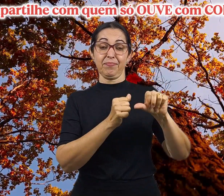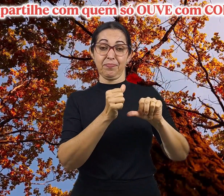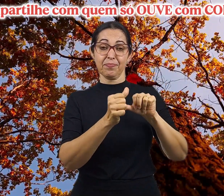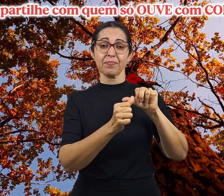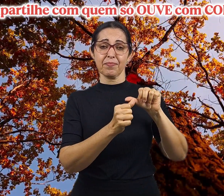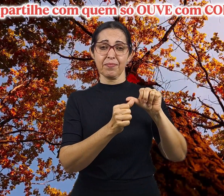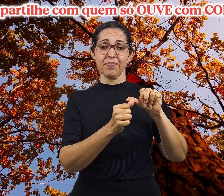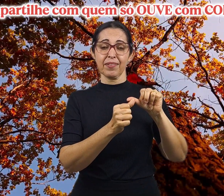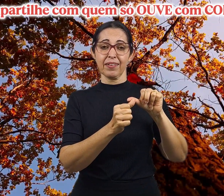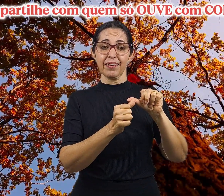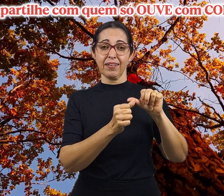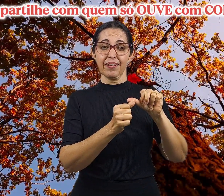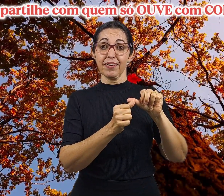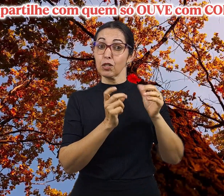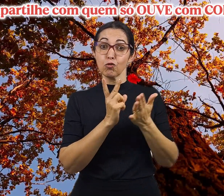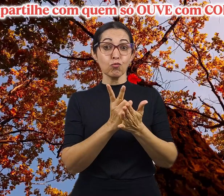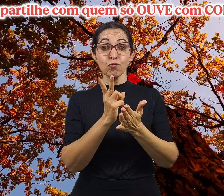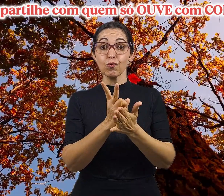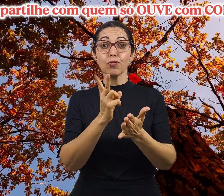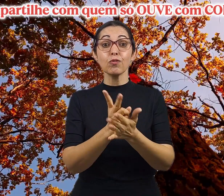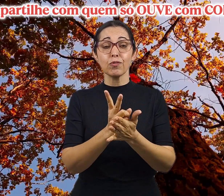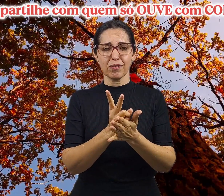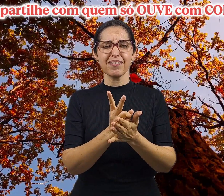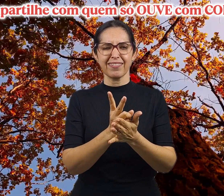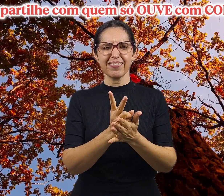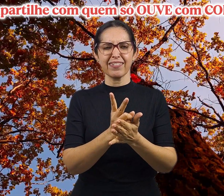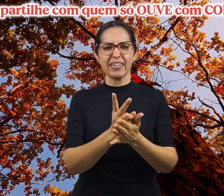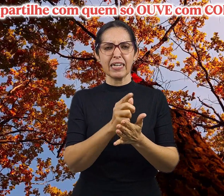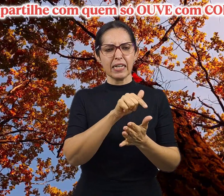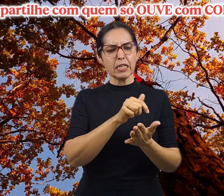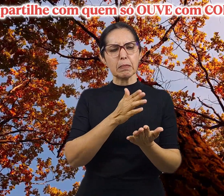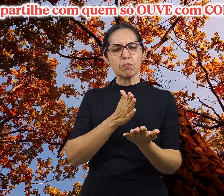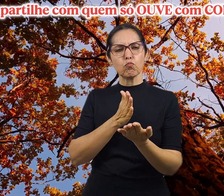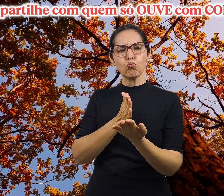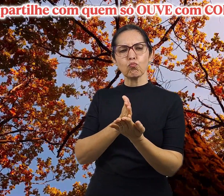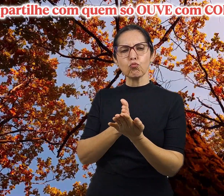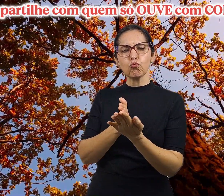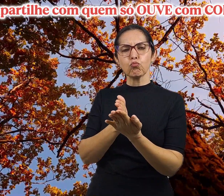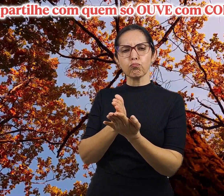Mas não parou por aí. A caminhada de Jacó continuou.